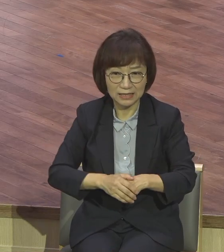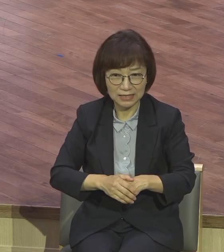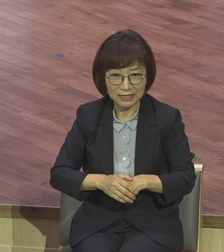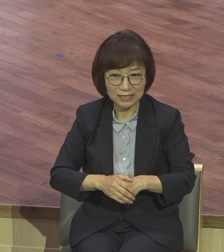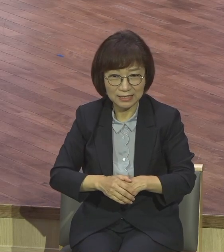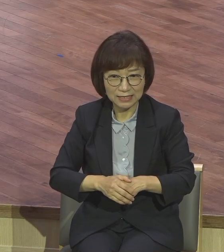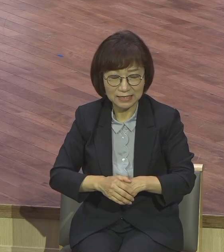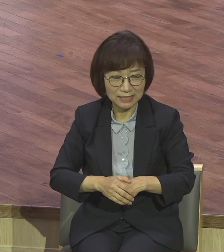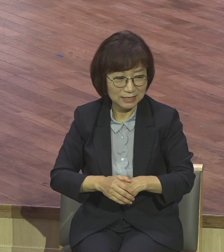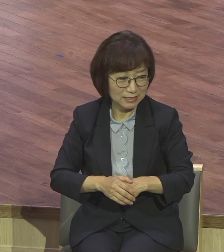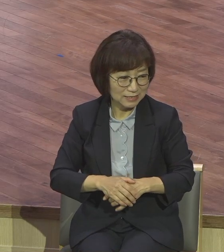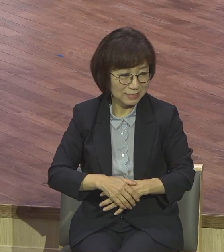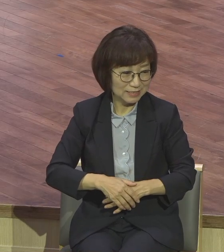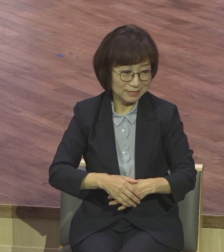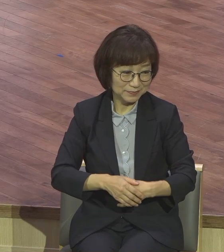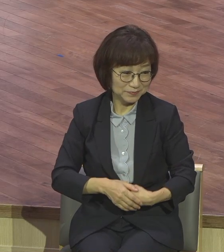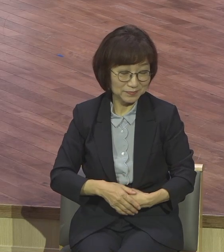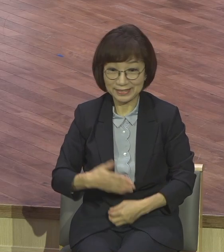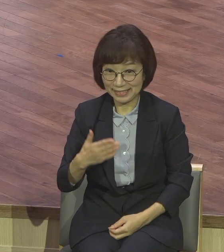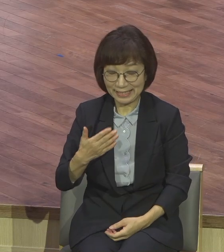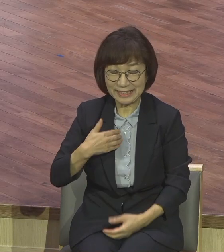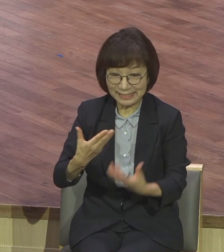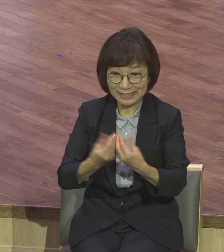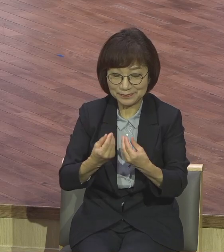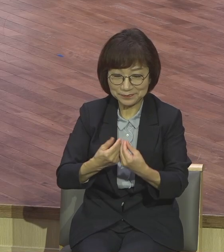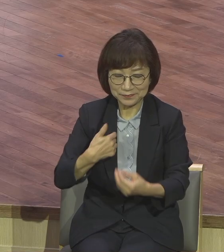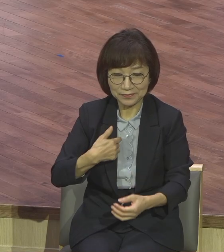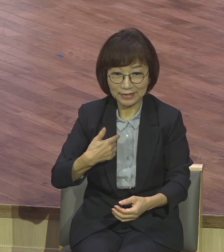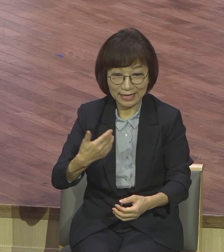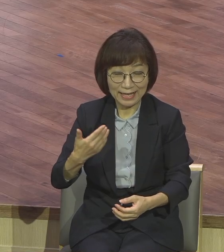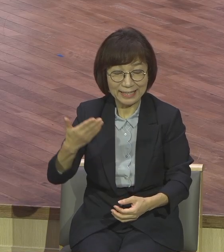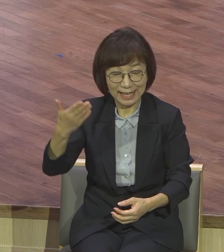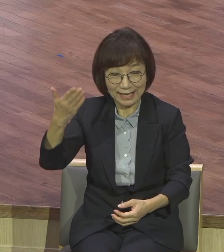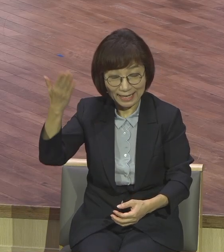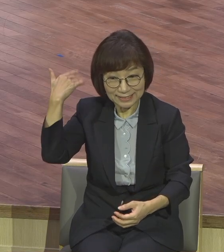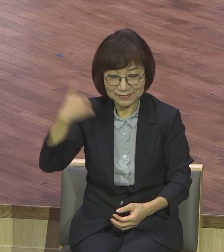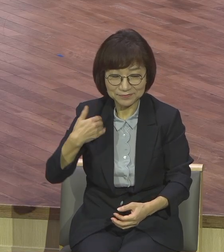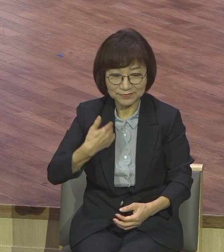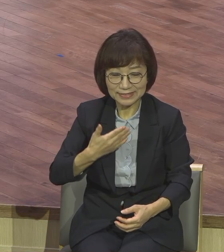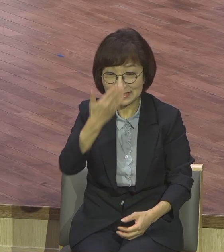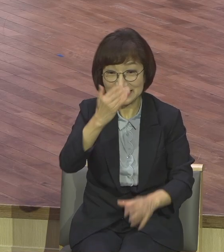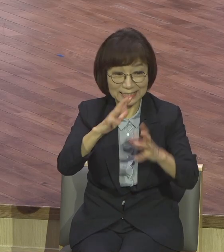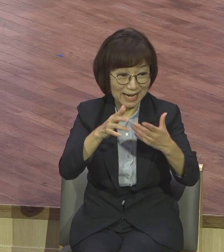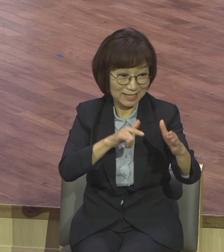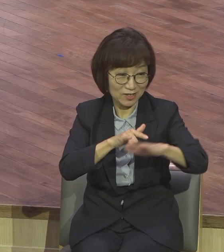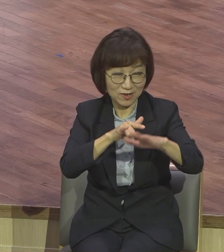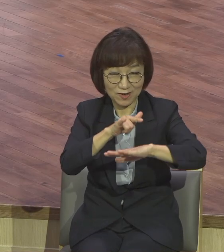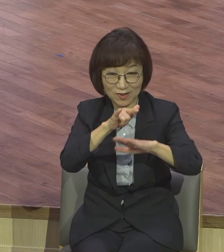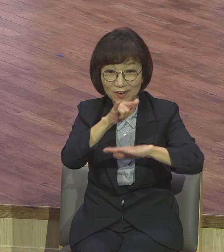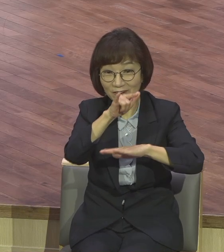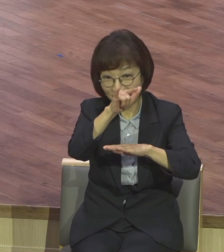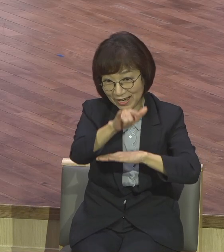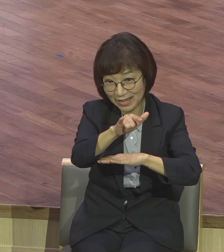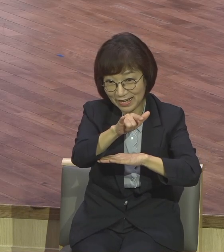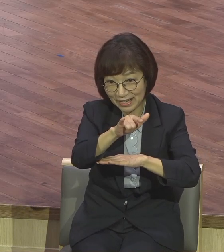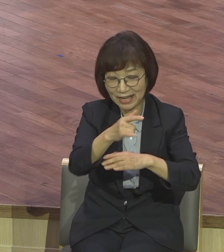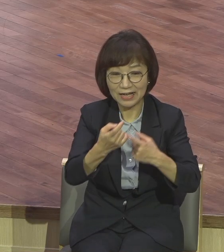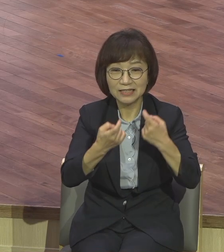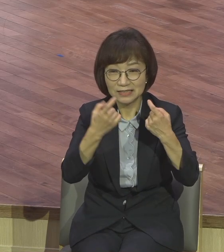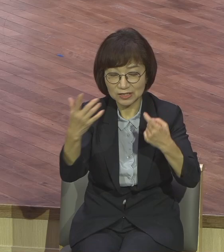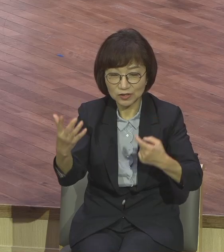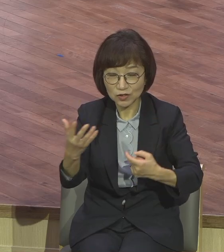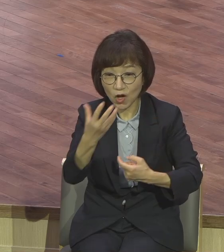성지순례를 갔잖아요. 성지순례를 가서 우리 가족은 음식을 먹잖아요. 못 먹게요. 식당에서 절대 못 끄다면 되게요.